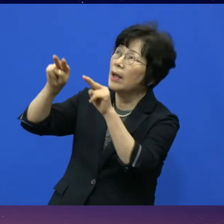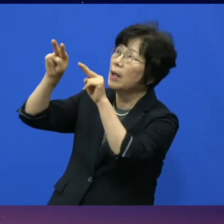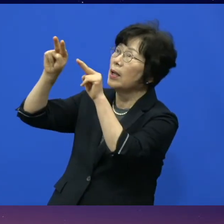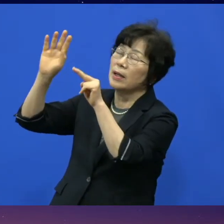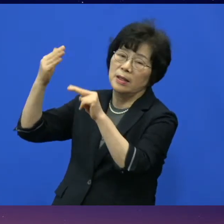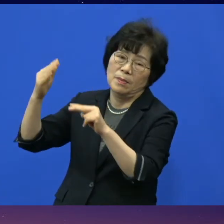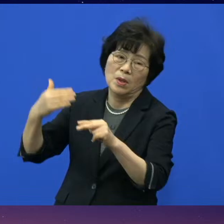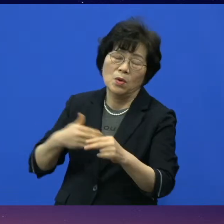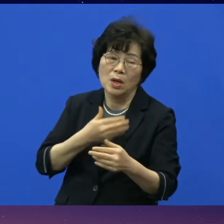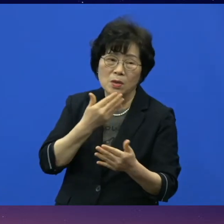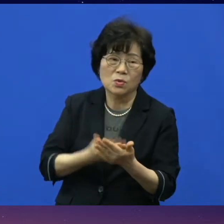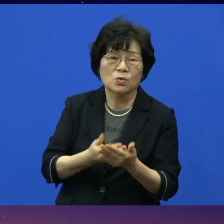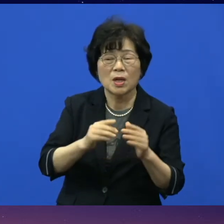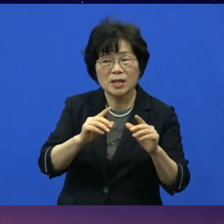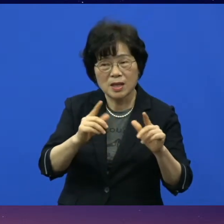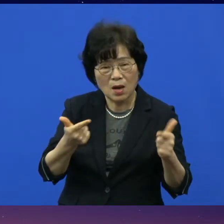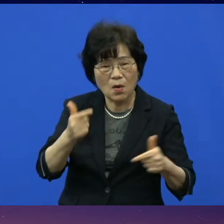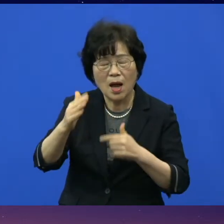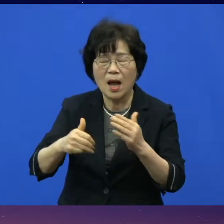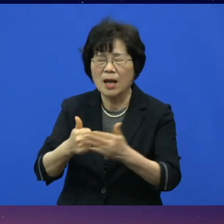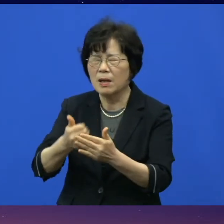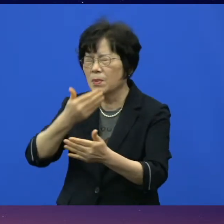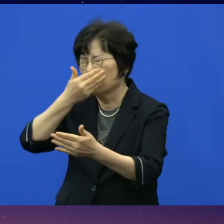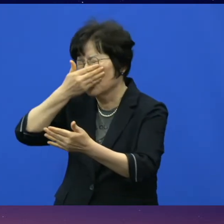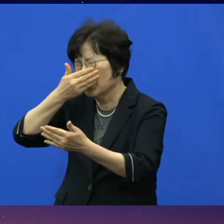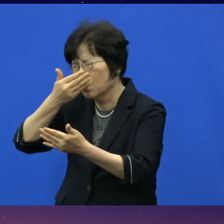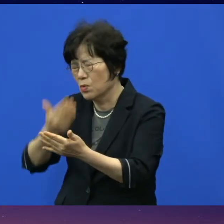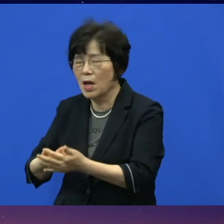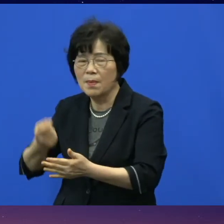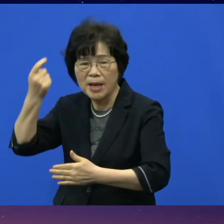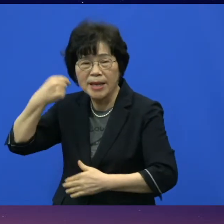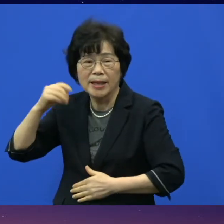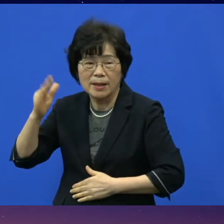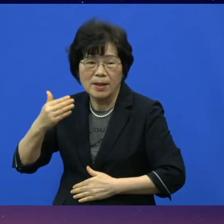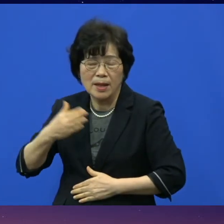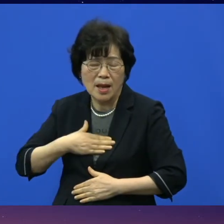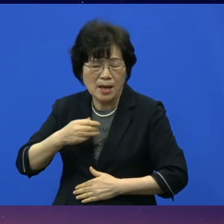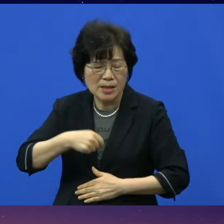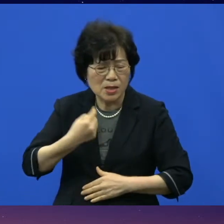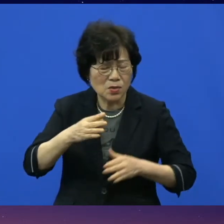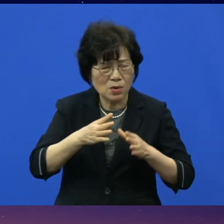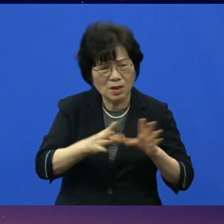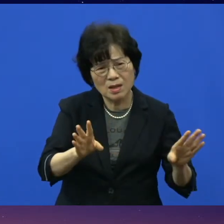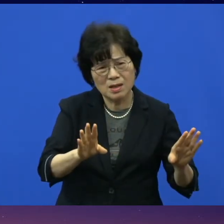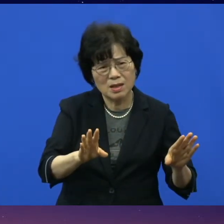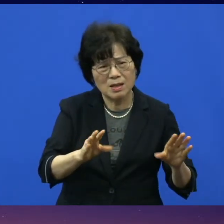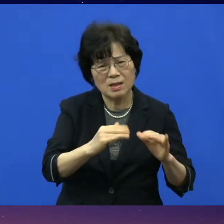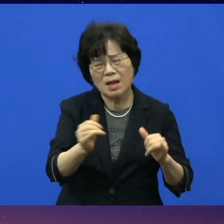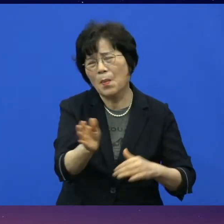우리가 중요한 게 아니라 하나님이 중요하다는 걸 절감하는 거죠. 내가 스스로 깨어지는 사람은 없어요.